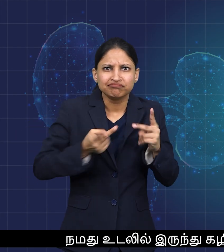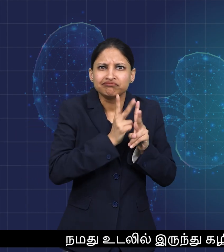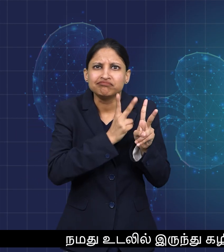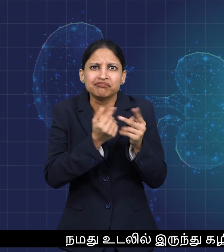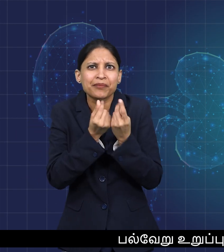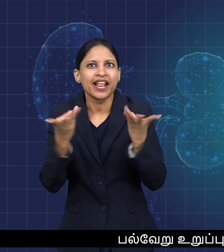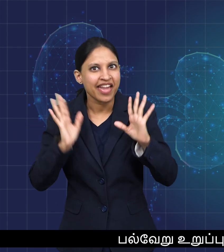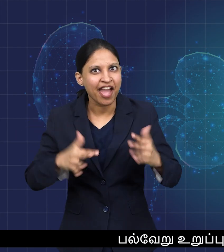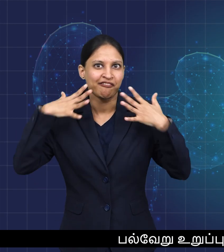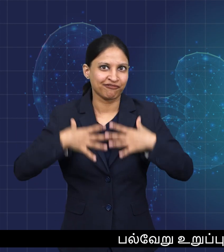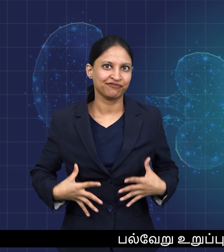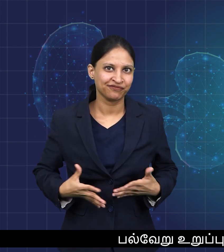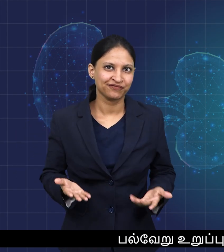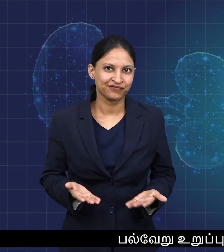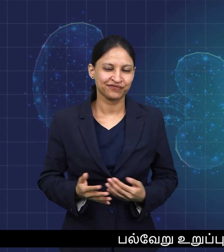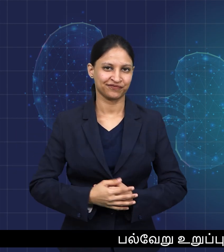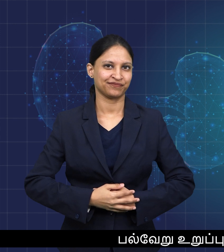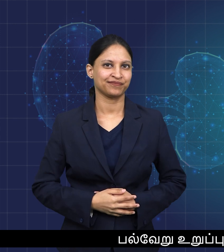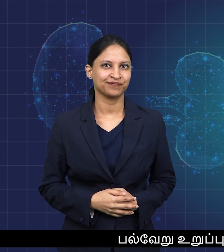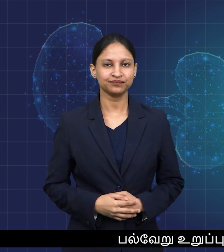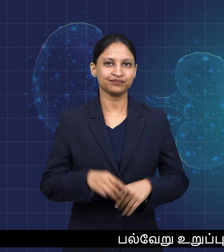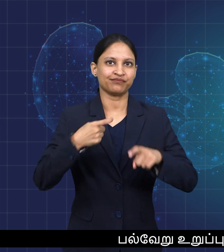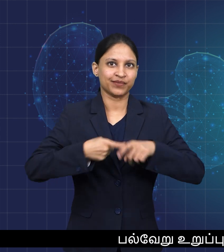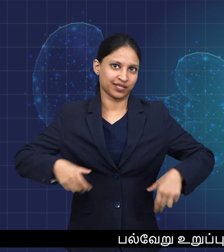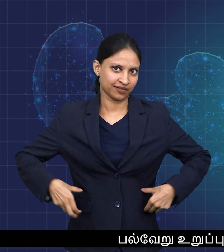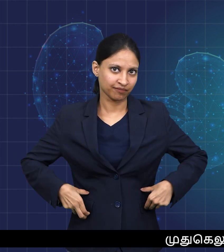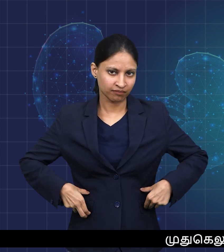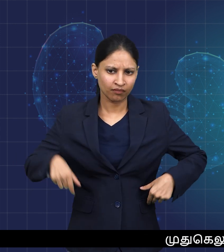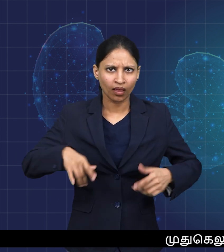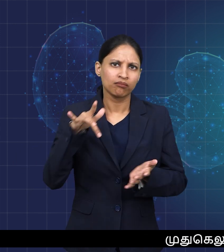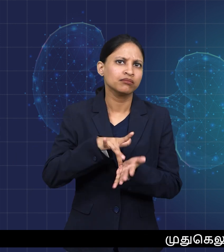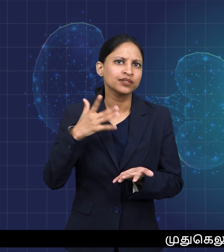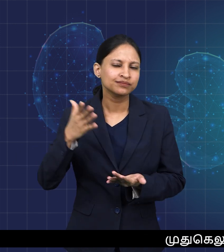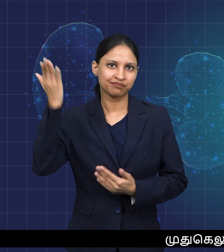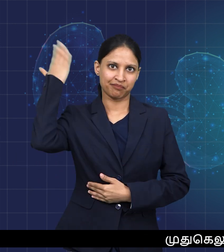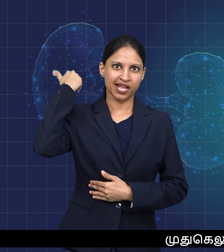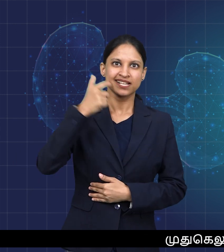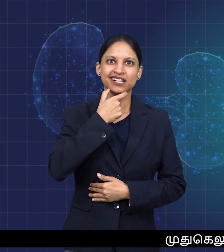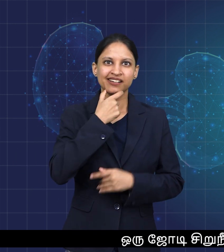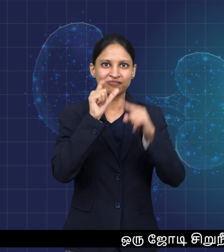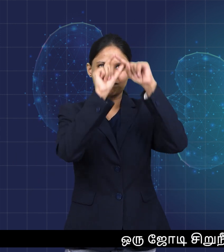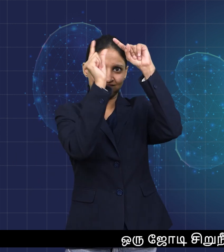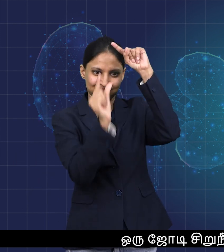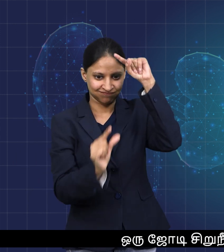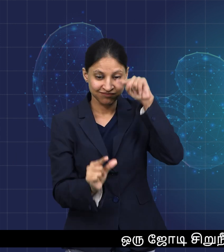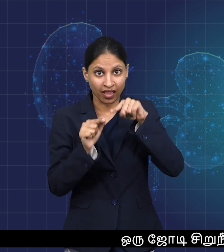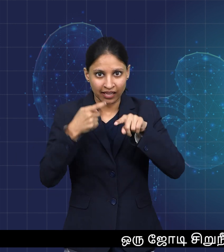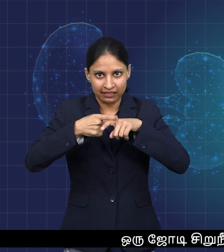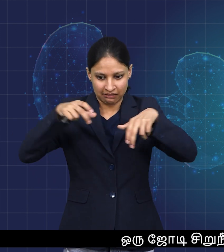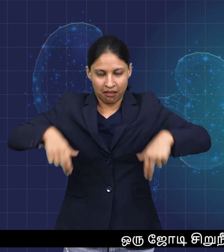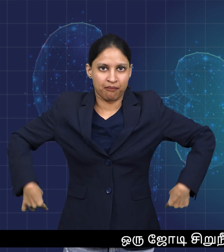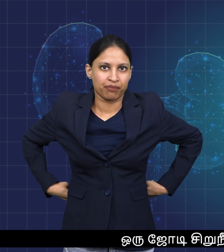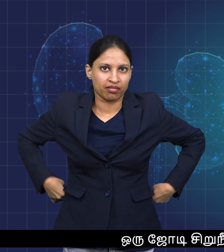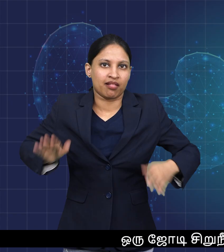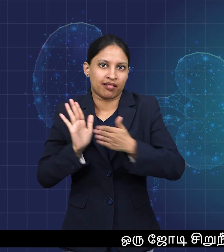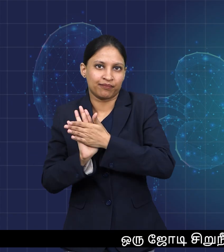அகற்றும் செயல்பாட்டில் பல்வேறு உறுப்புகள் நமக்கு உதவுகின்றன. முதுகெலும்பின் இருபுறமும் ஒரு ஜோடி